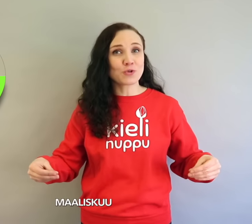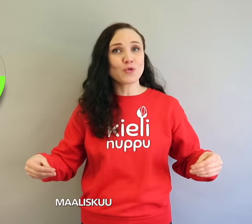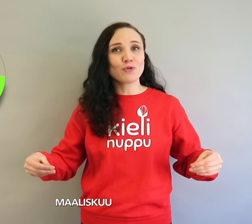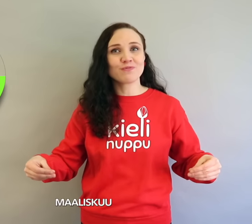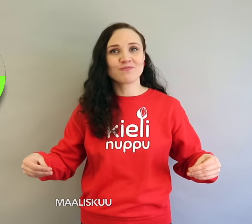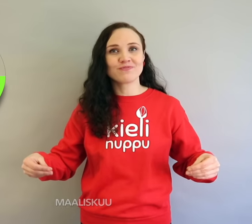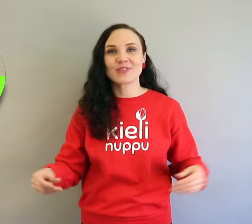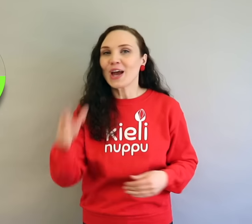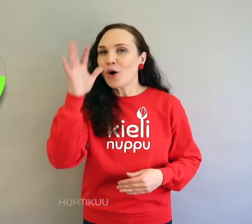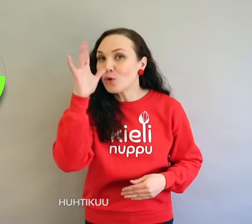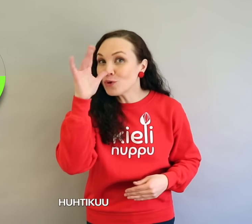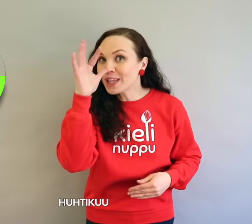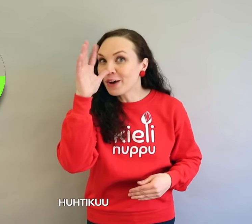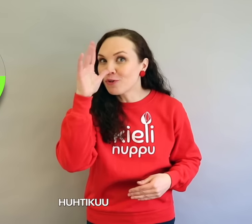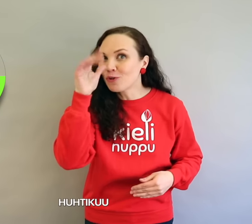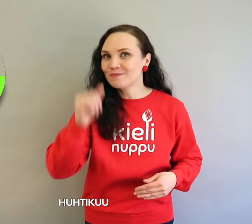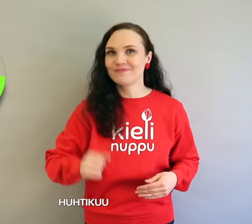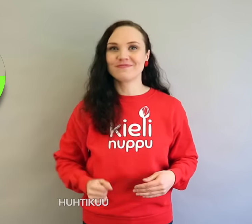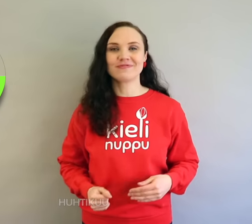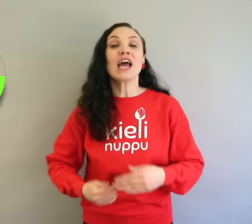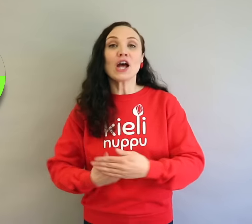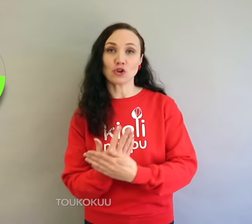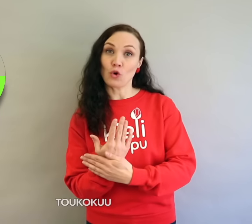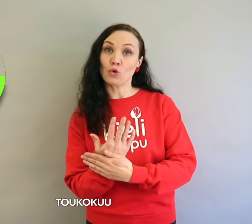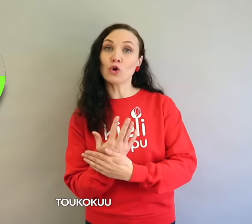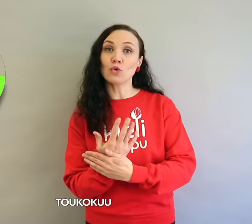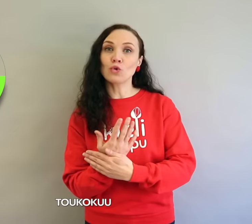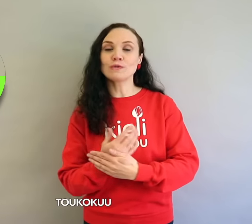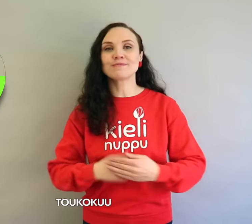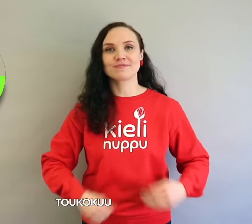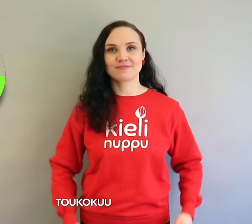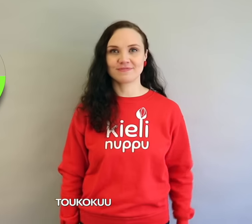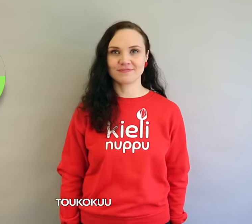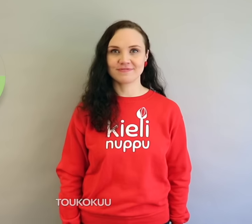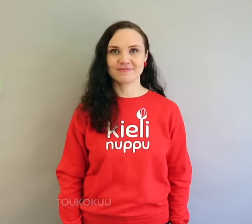maaliskuu, maaliskuu, huhtikuu, huhtikuu, toukokuu, toukokuu.